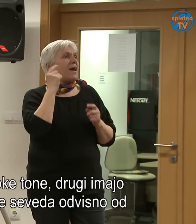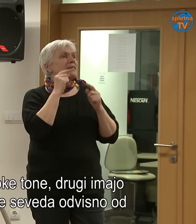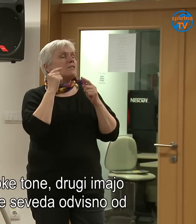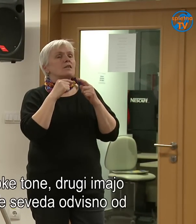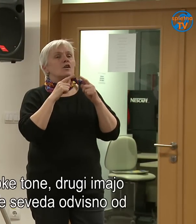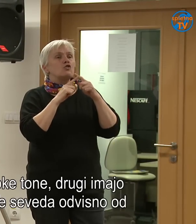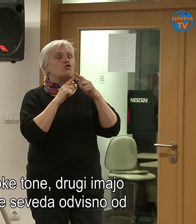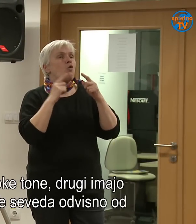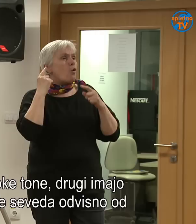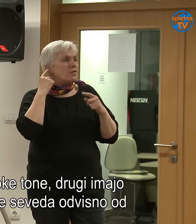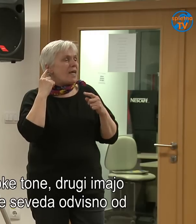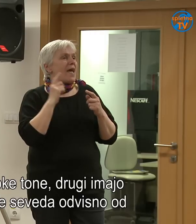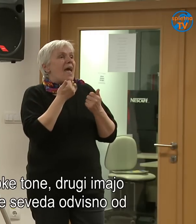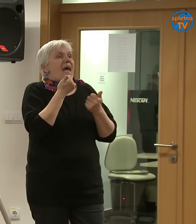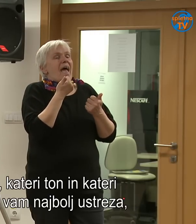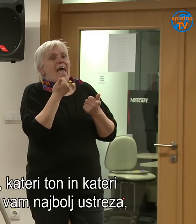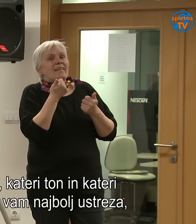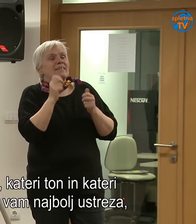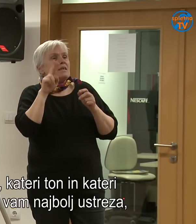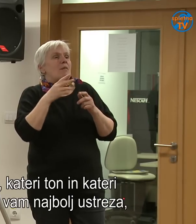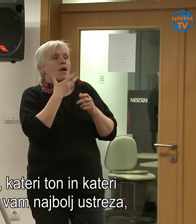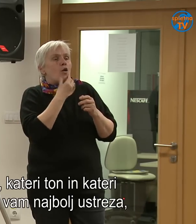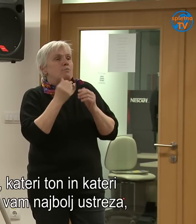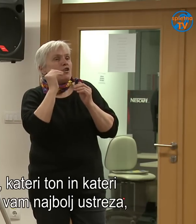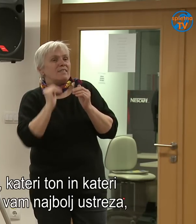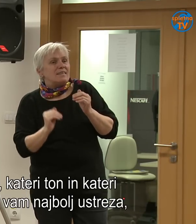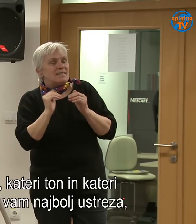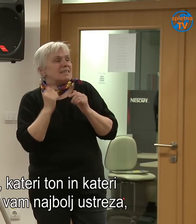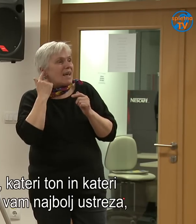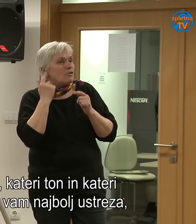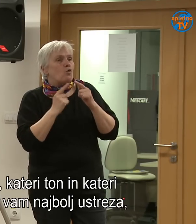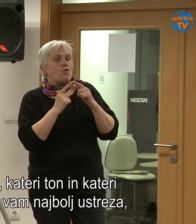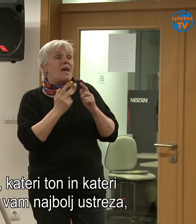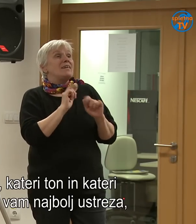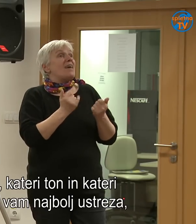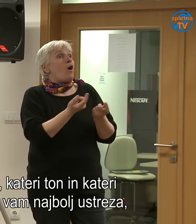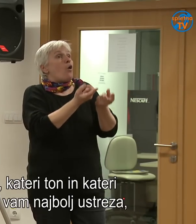tone in je seveda odvisno od vaše okvare sluha.